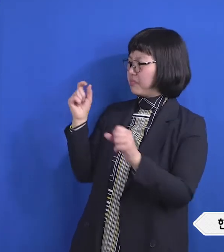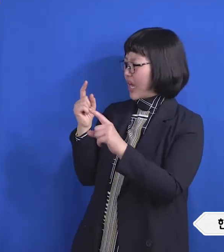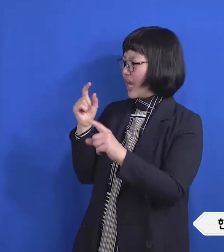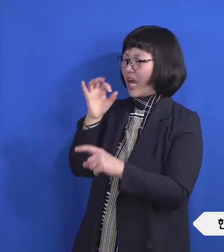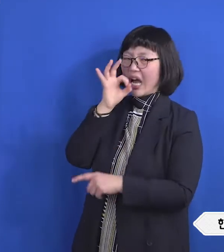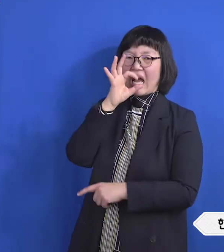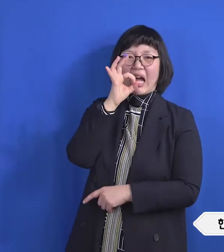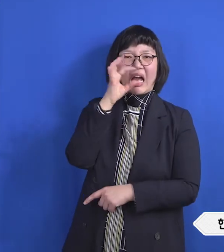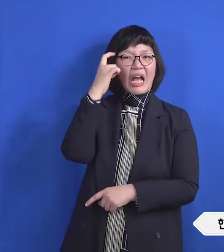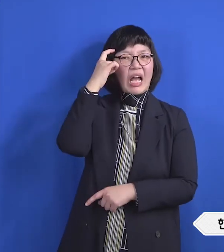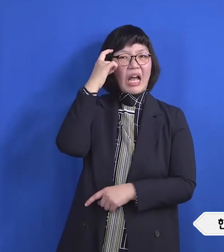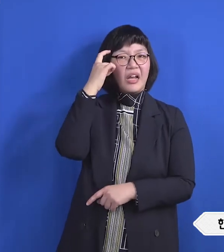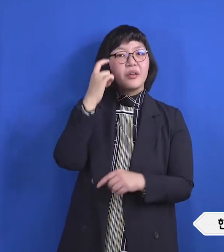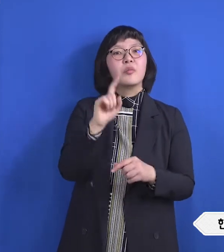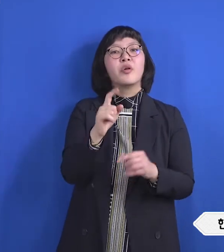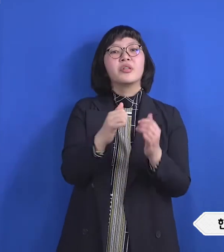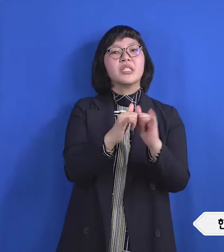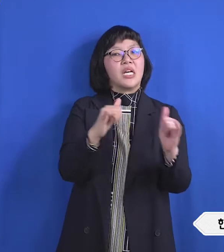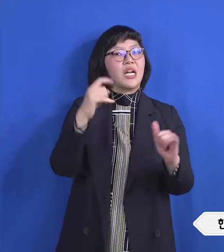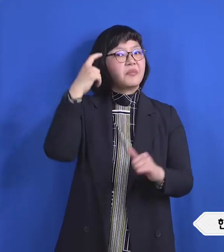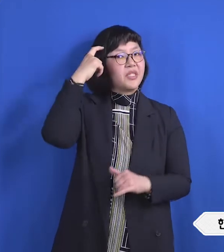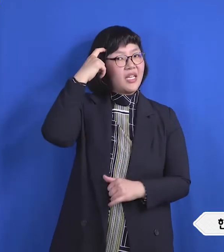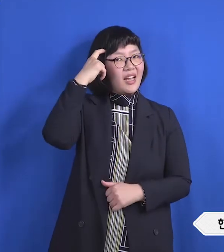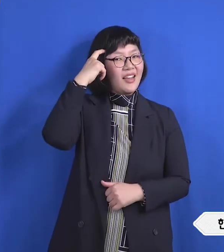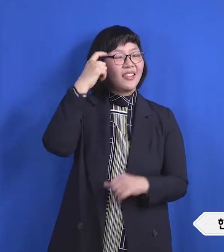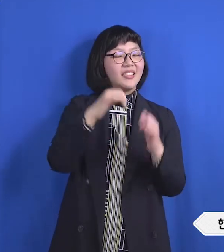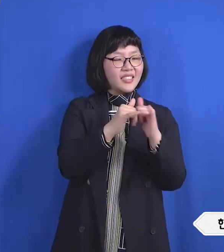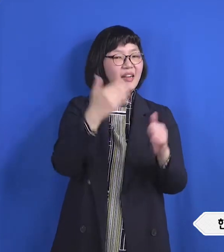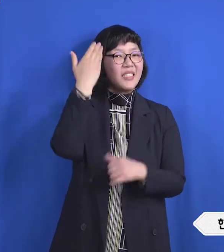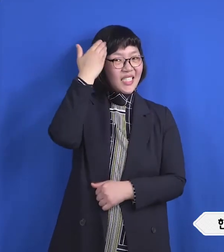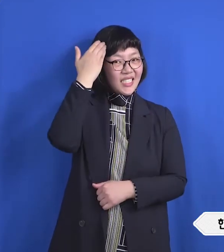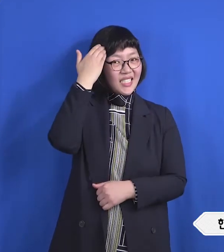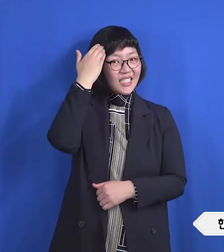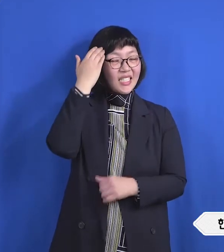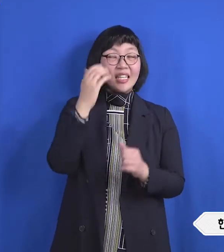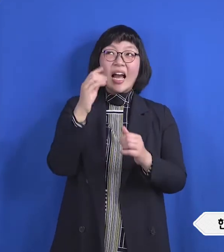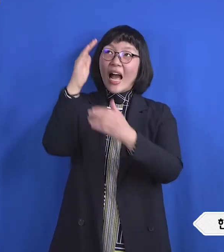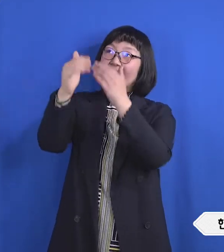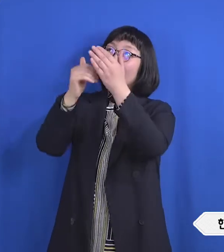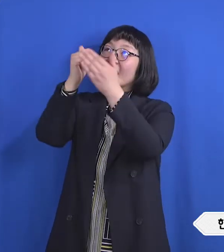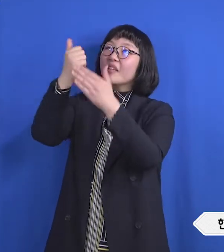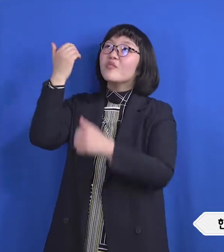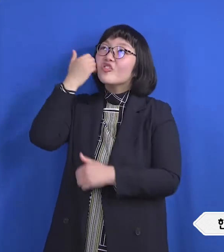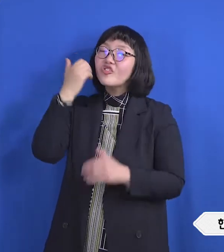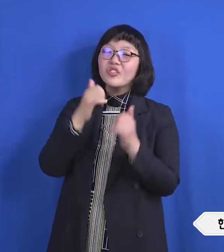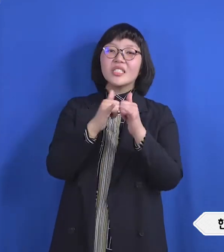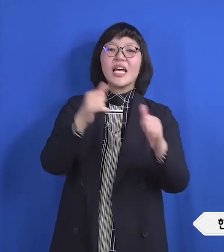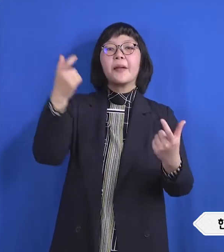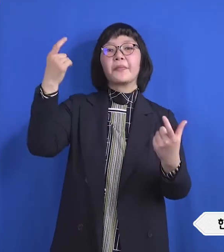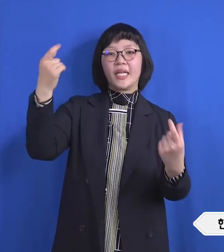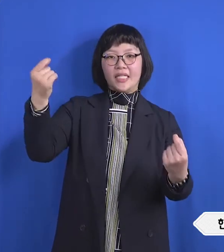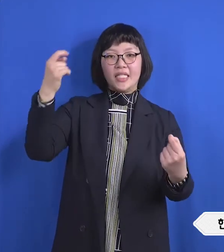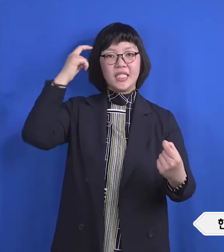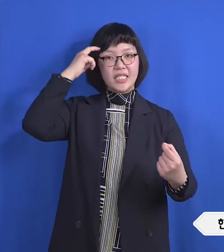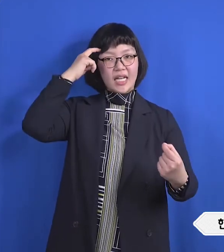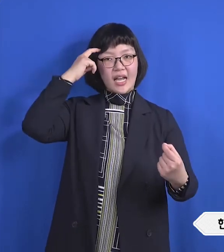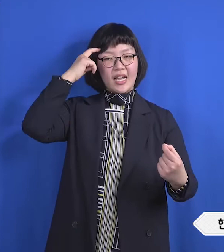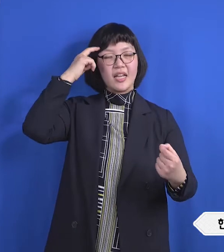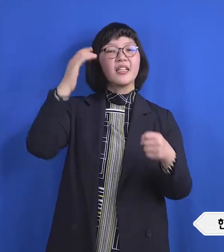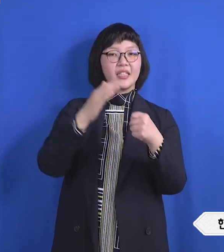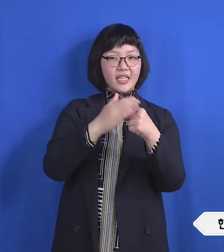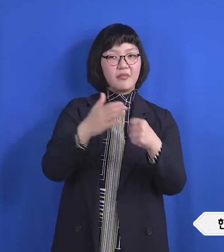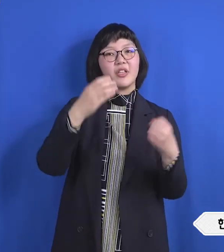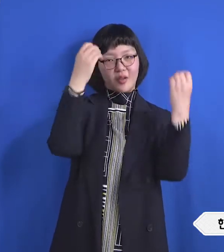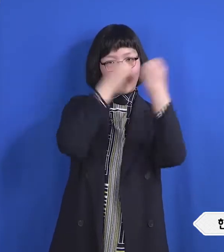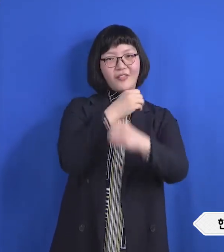그러나 그것은, 그렇게 말하는 것은 하나님을 시간 속에 가두어 버리려고 하니까